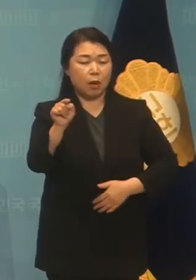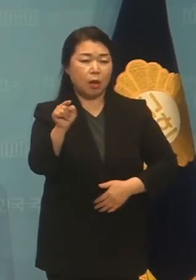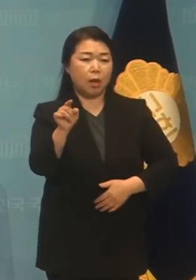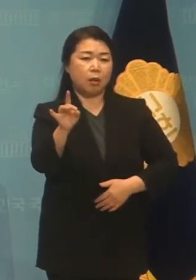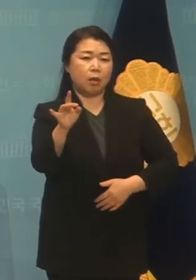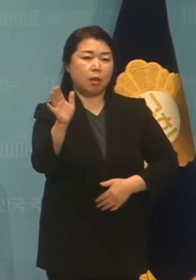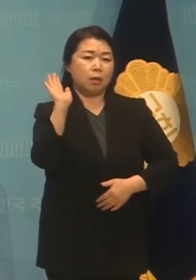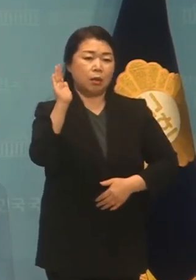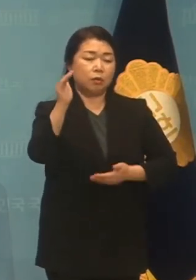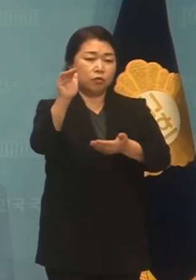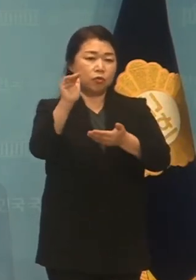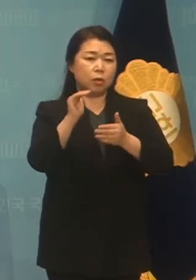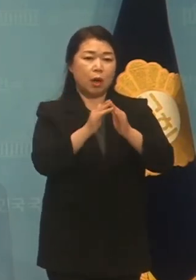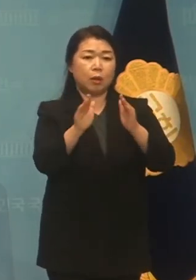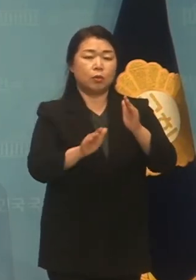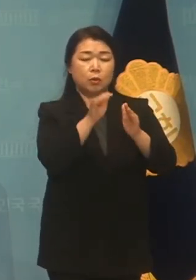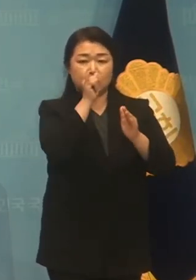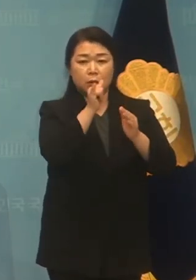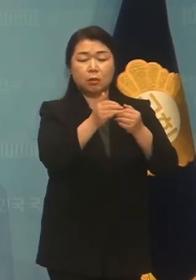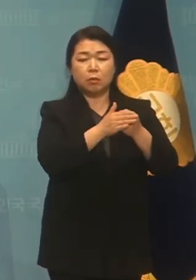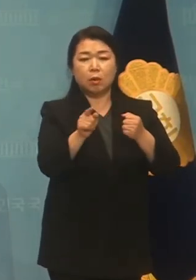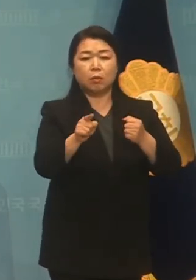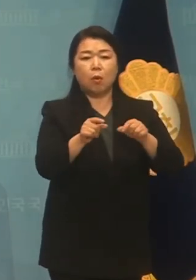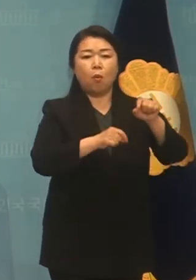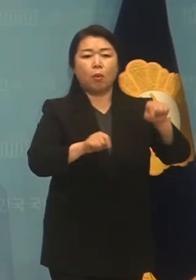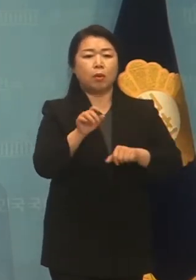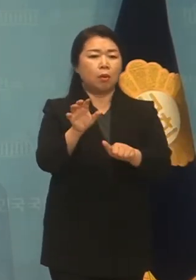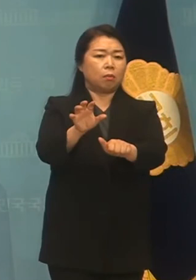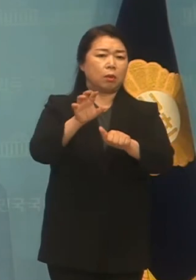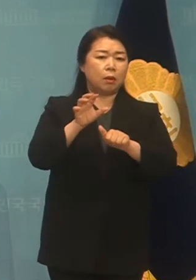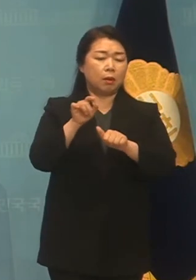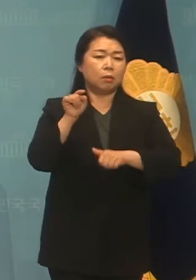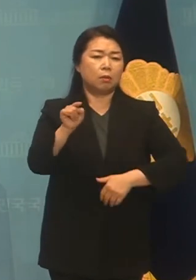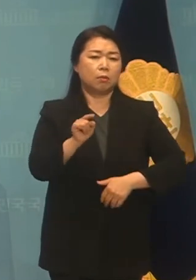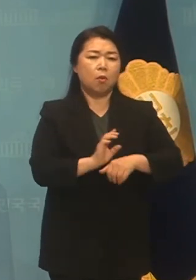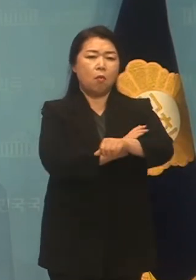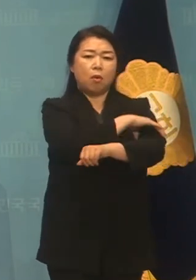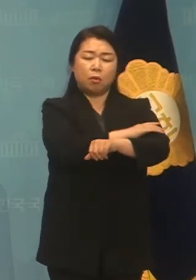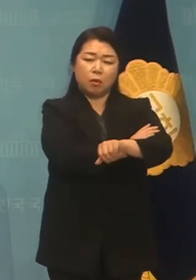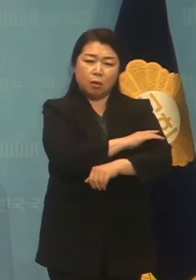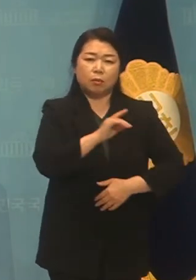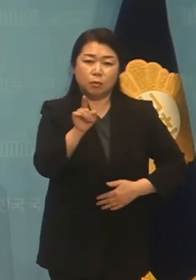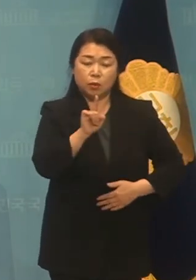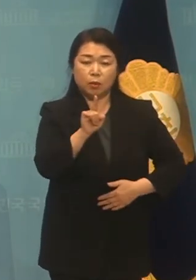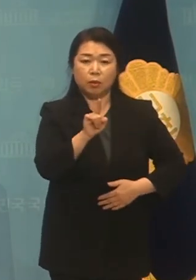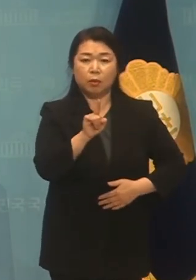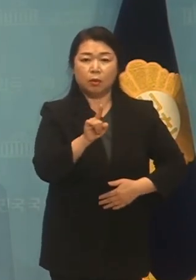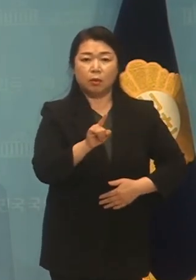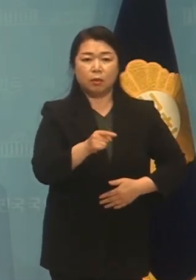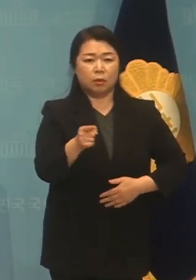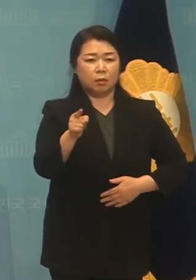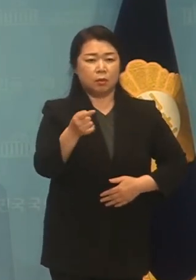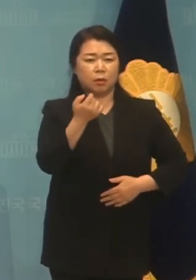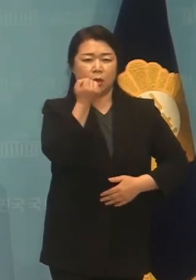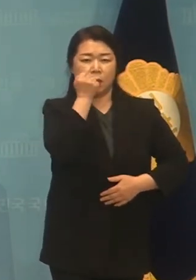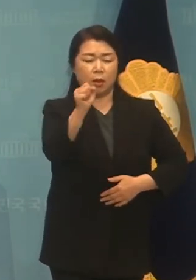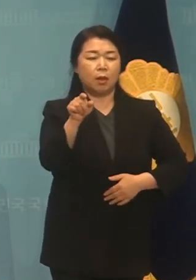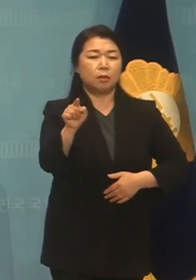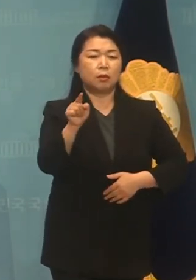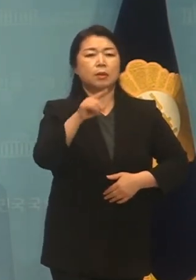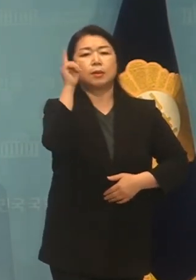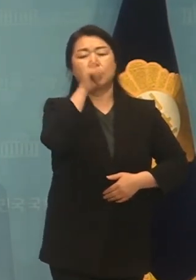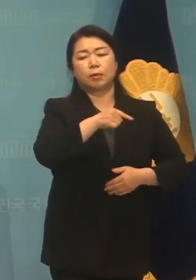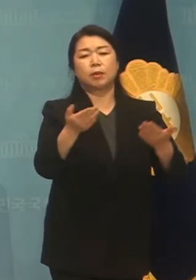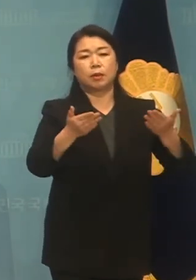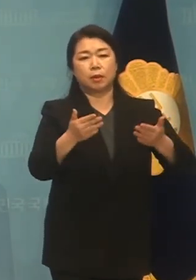일원으로서 관련되어 있는 가족이 있다고 해서 이걸 오히려 무슨 그 권력형 내지는 뭐 딱지 붙이기 하는 것 자체가 대단히 유감이